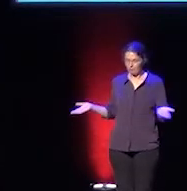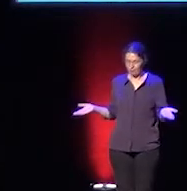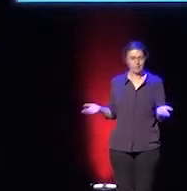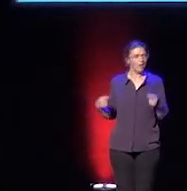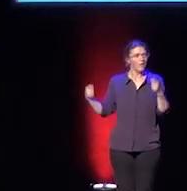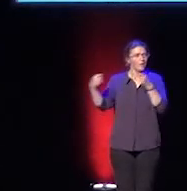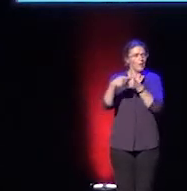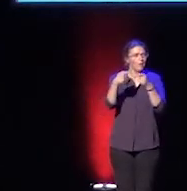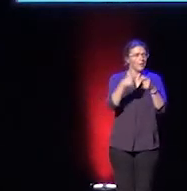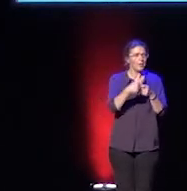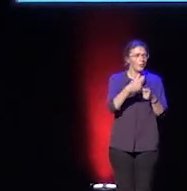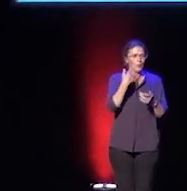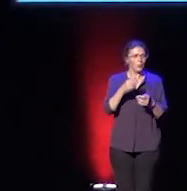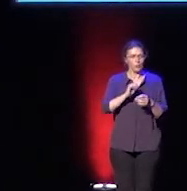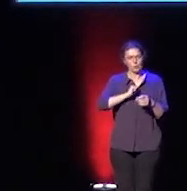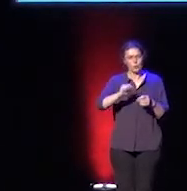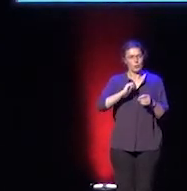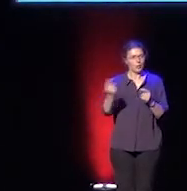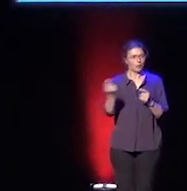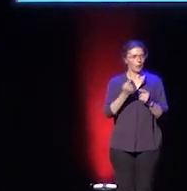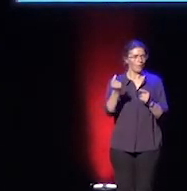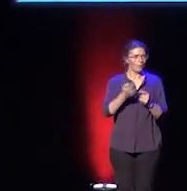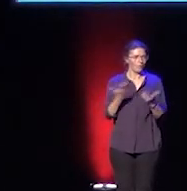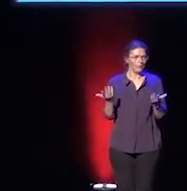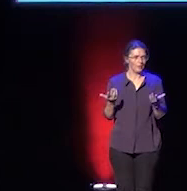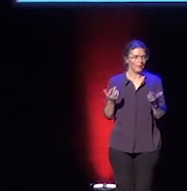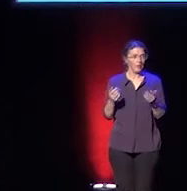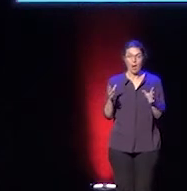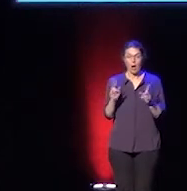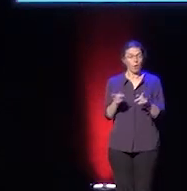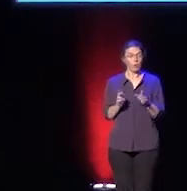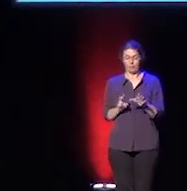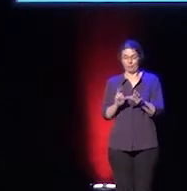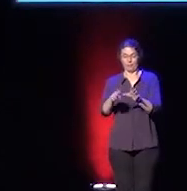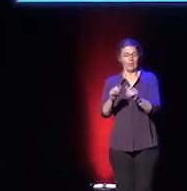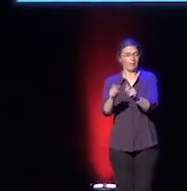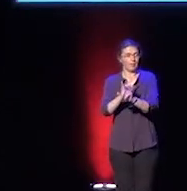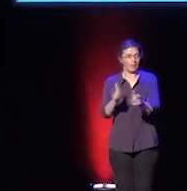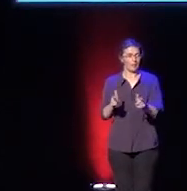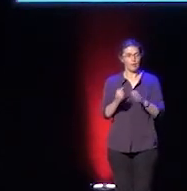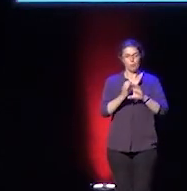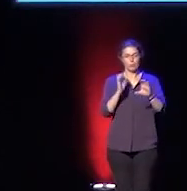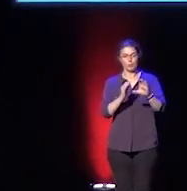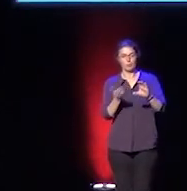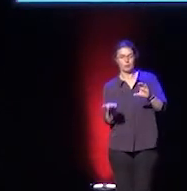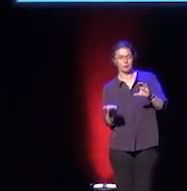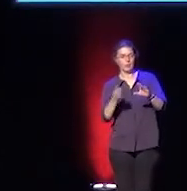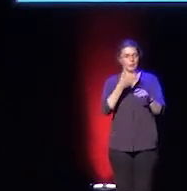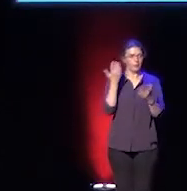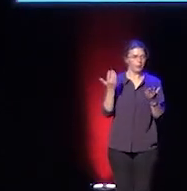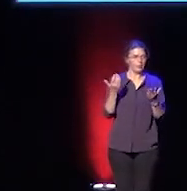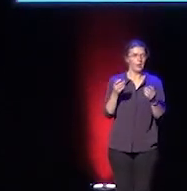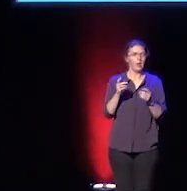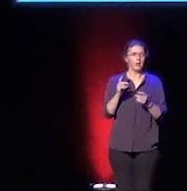die Verbindungen nicht im Minutentakt ablaufen. Da hat man weder Einstiegshilfen, noch hat man die sich absenkenden Busse, noch hat